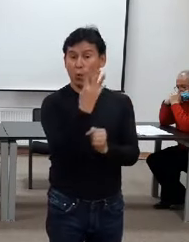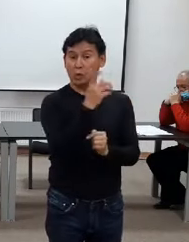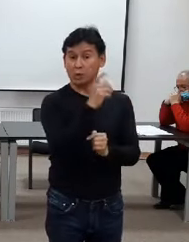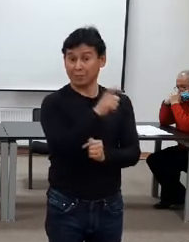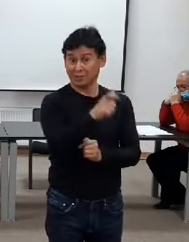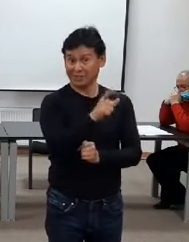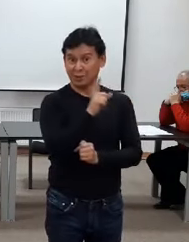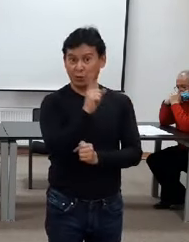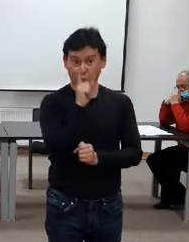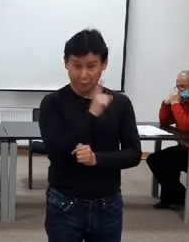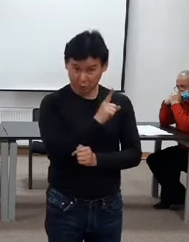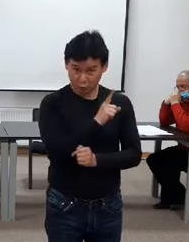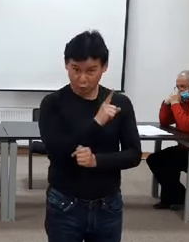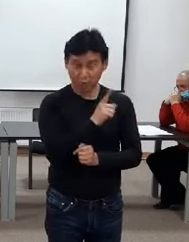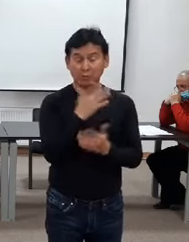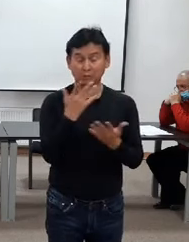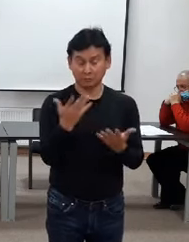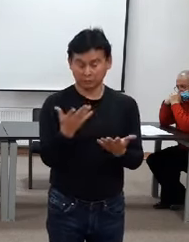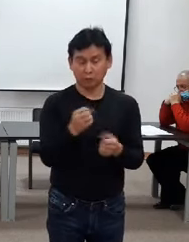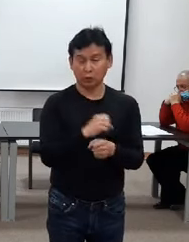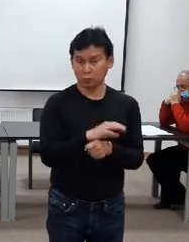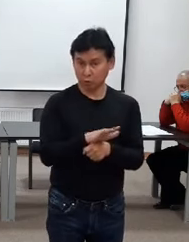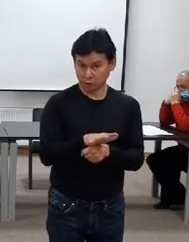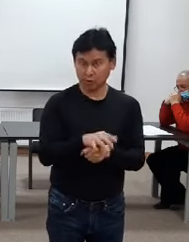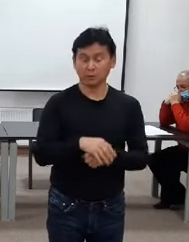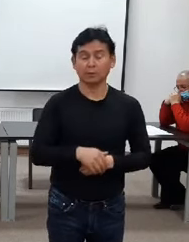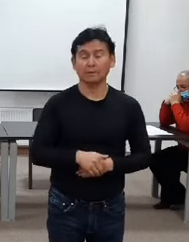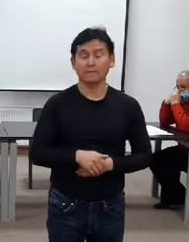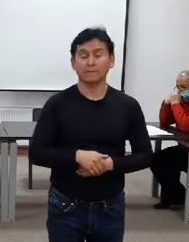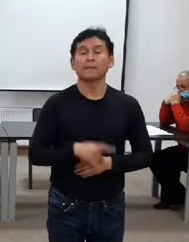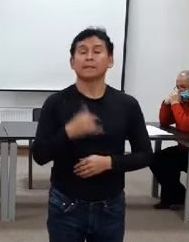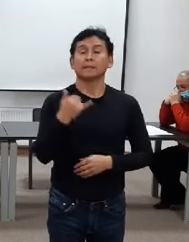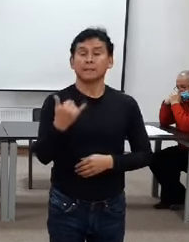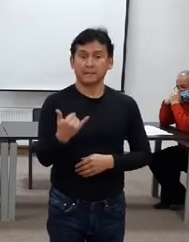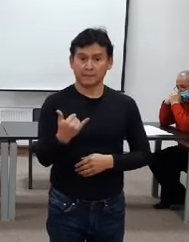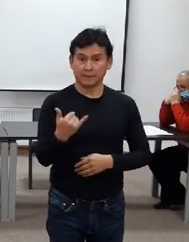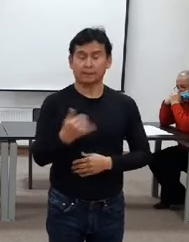casos diagnosticados como COVID positivo y